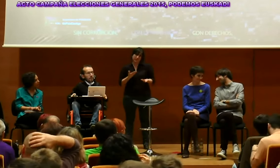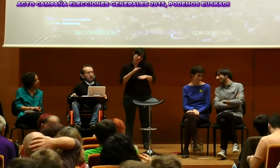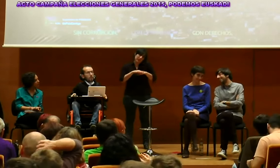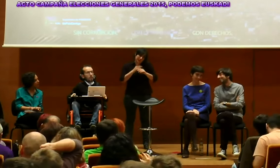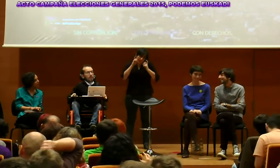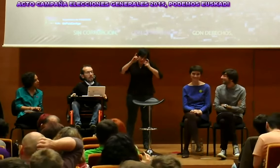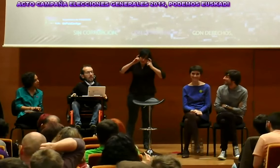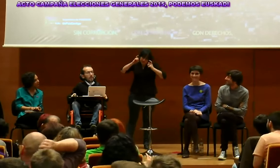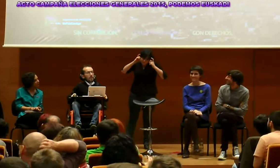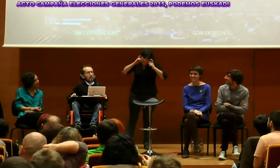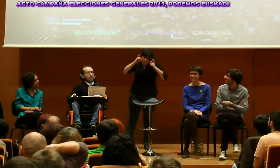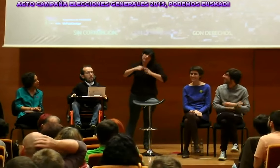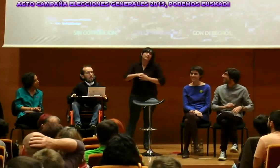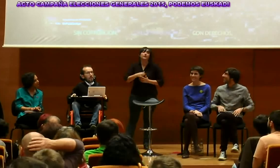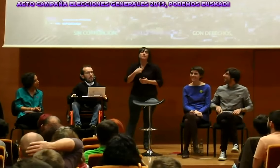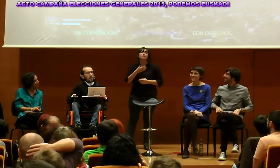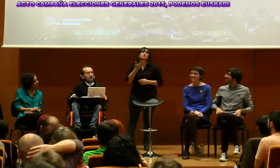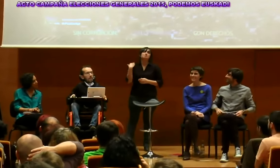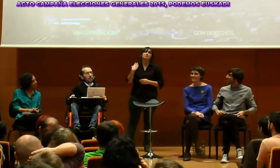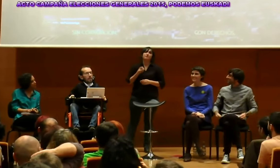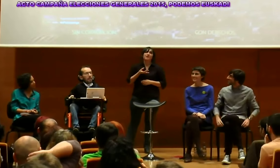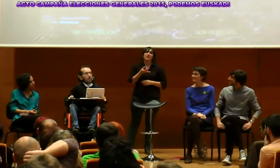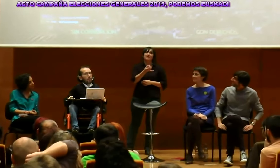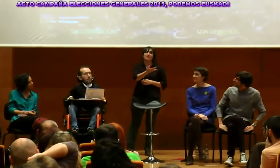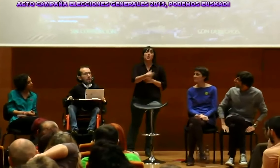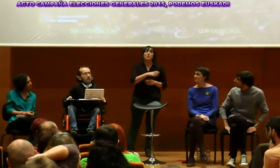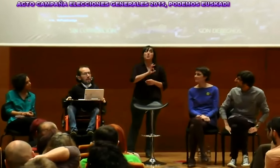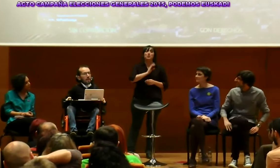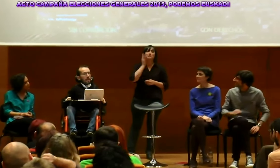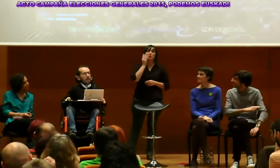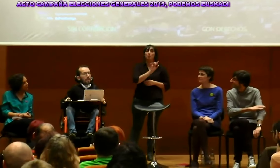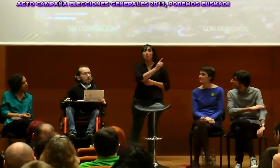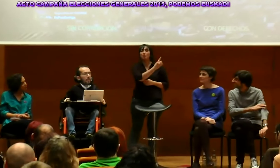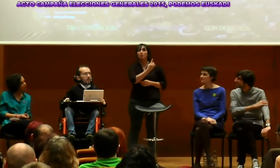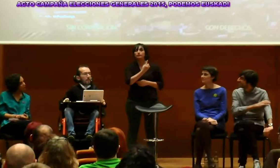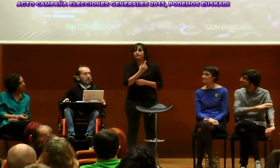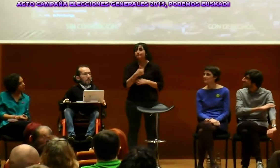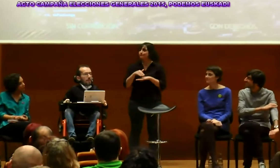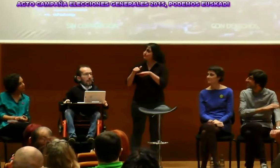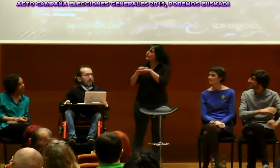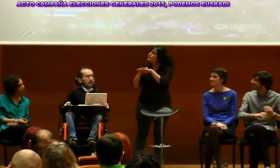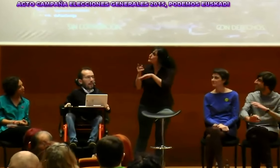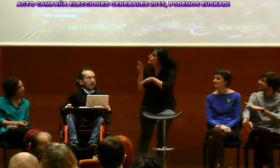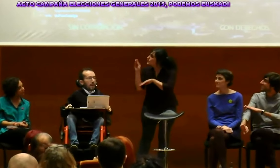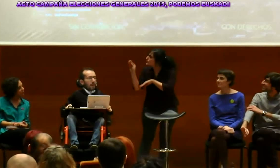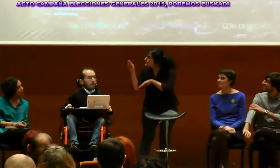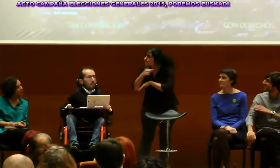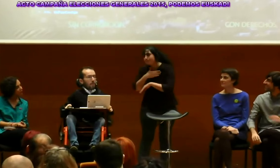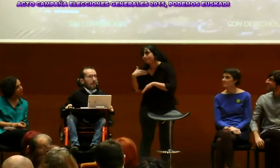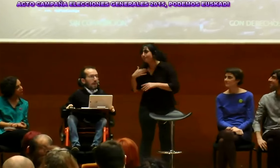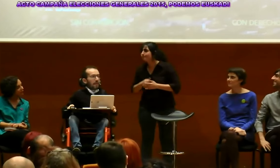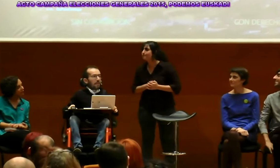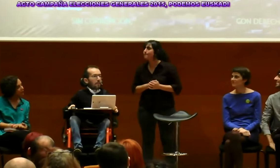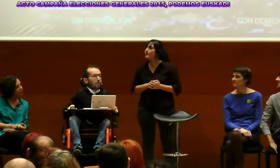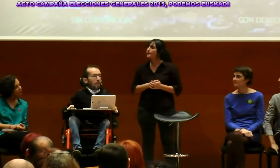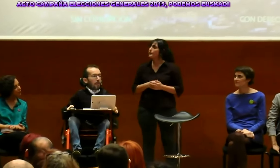Hay que intentarlo. Yo el otro día en el tren me vino una señora y me dijo, perdona, una pregunta te quería hacer. ¿Por